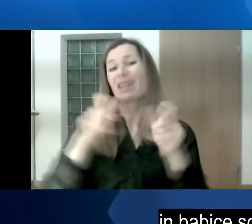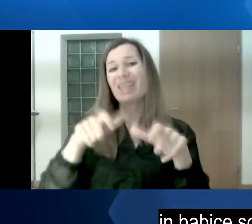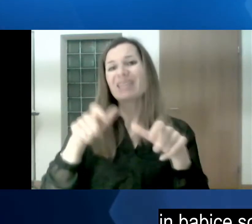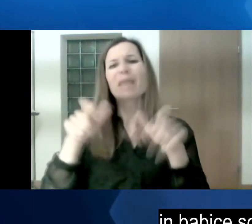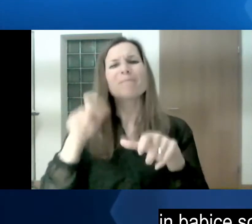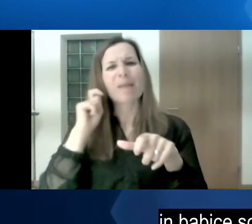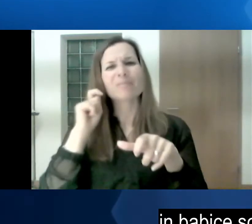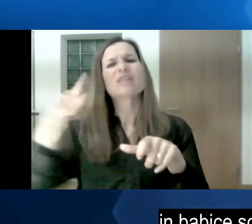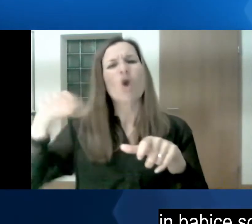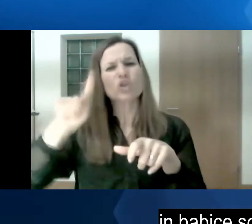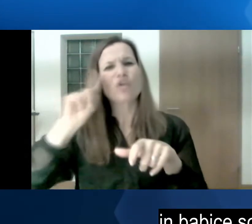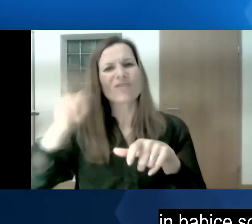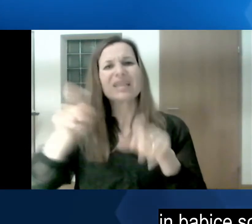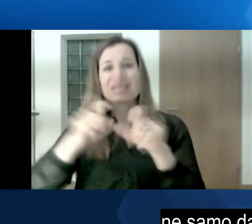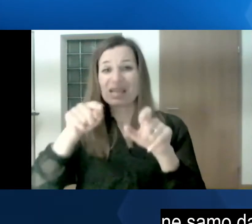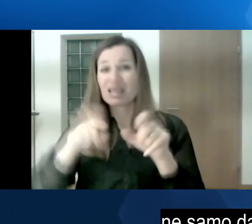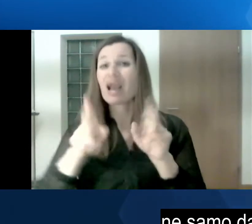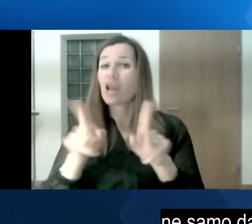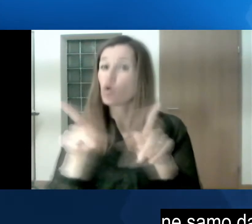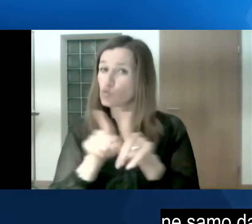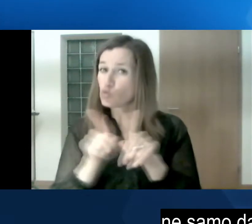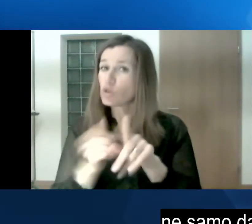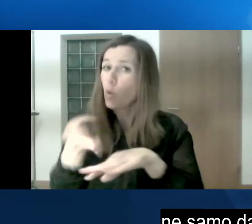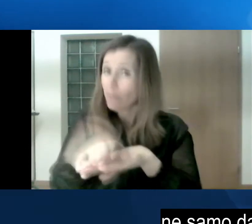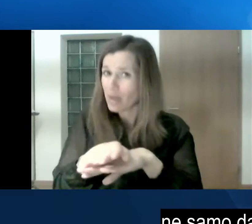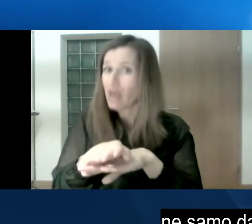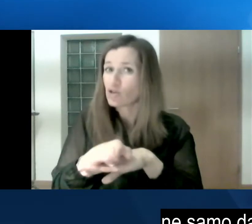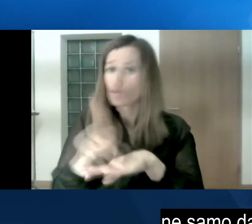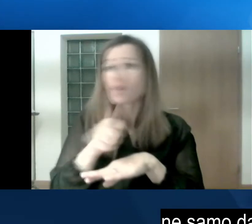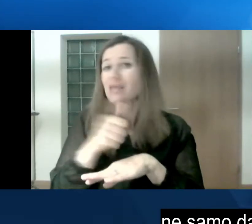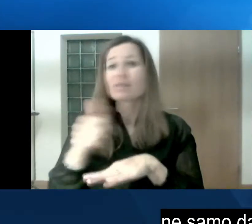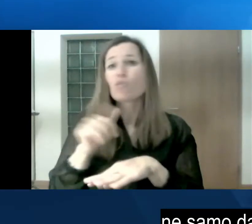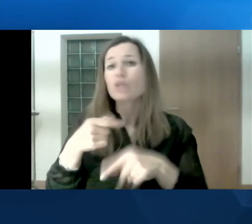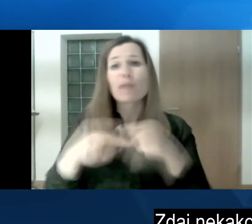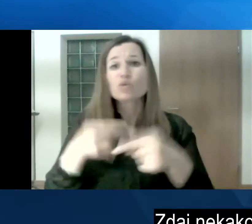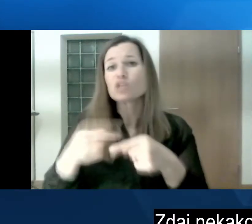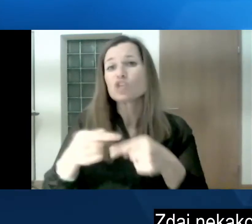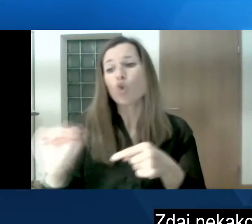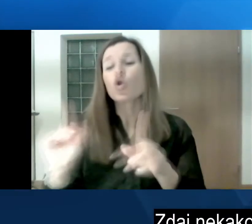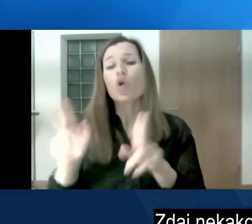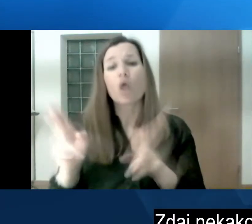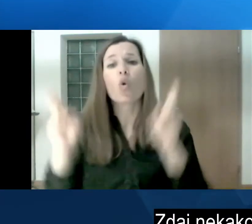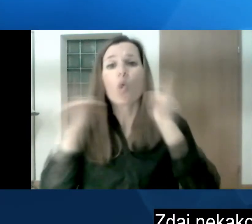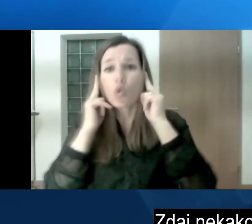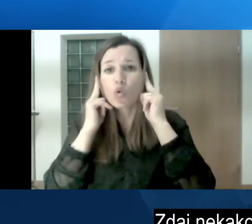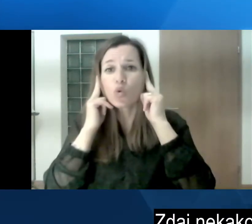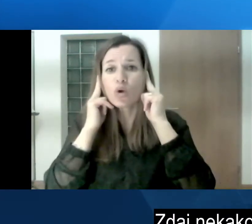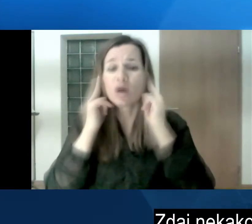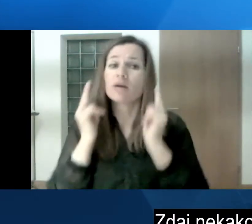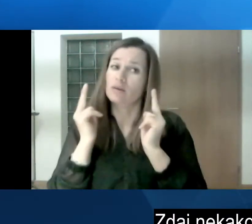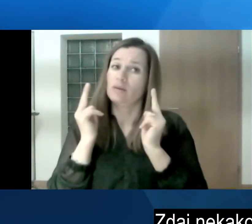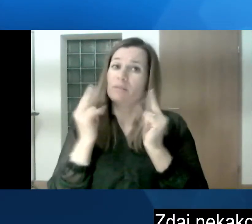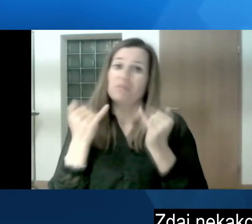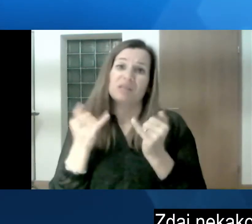se zaradi tega lahko tudi umre, ne samo, da je posledično lahko otrok tudi gluh. Zdaj kar nekako jemljemo, saj bo